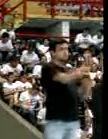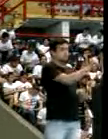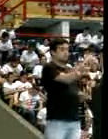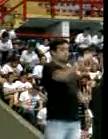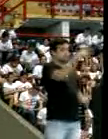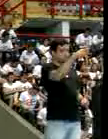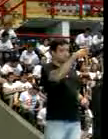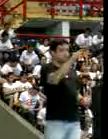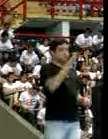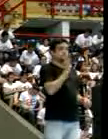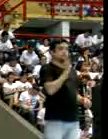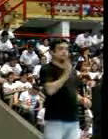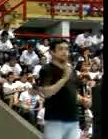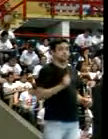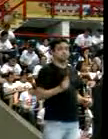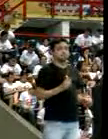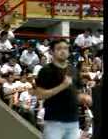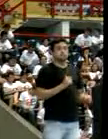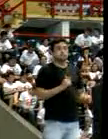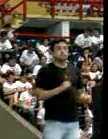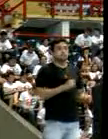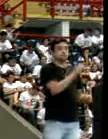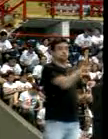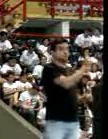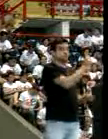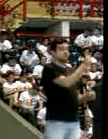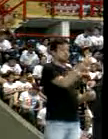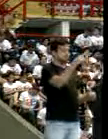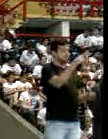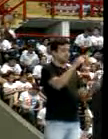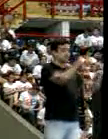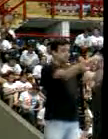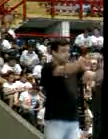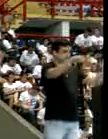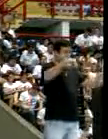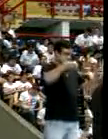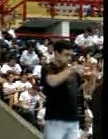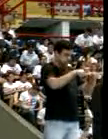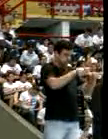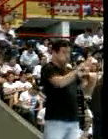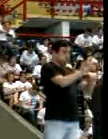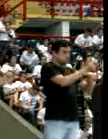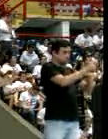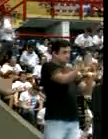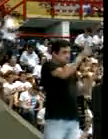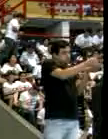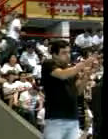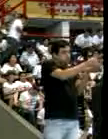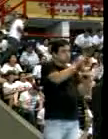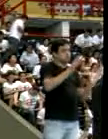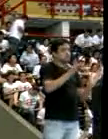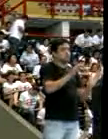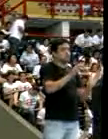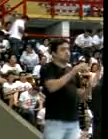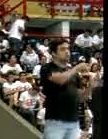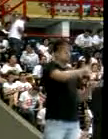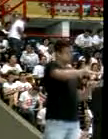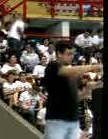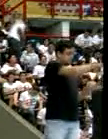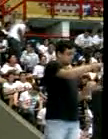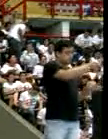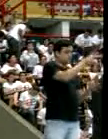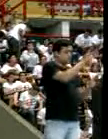APP. Já ouviram falar disso? Área de proteção permanente. O que